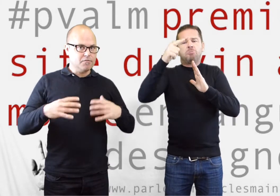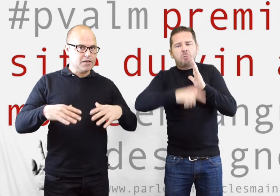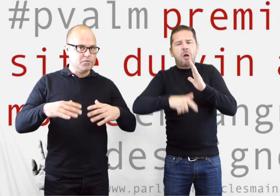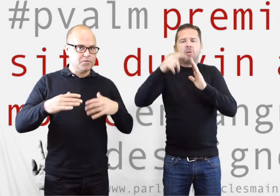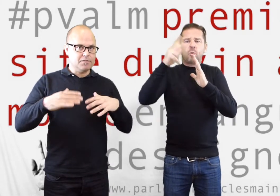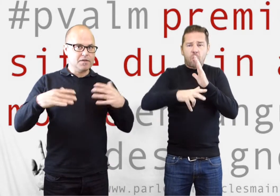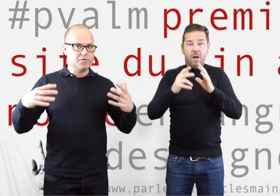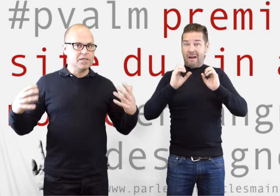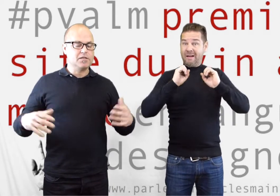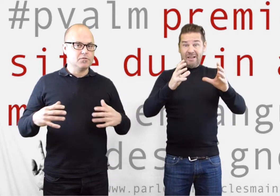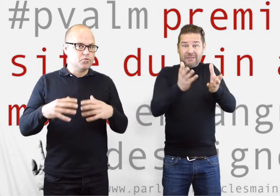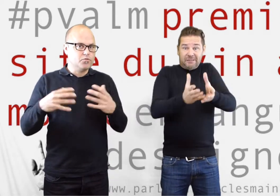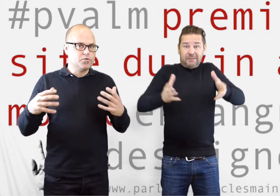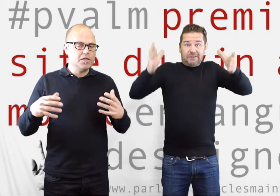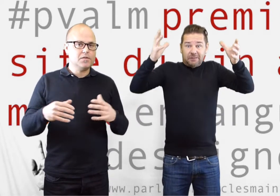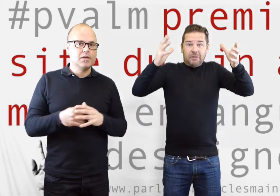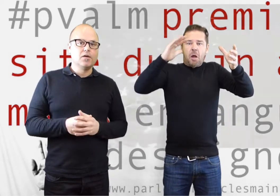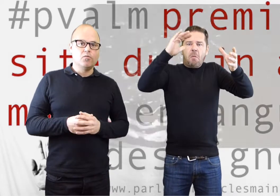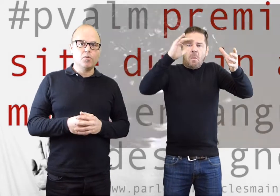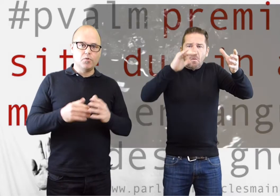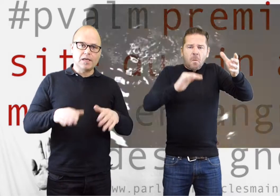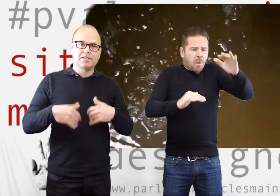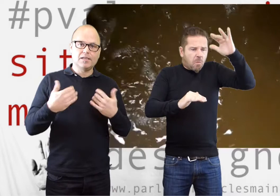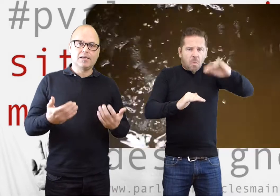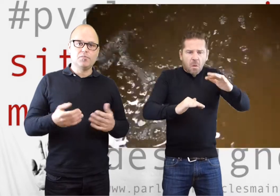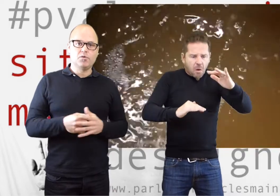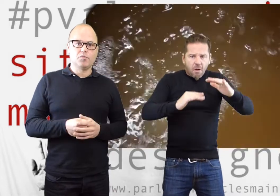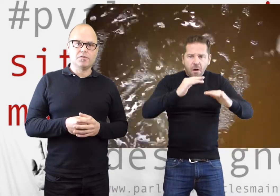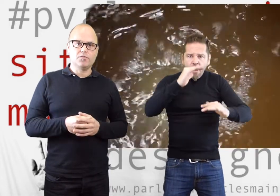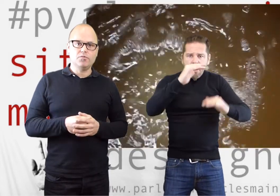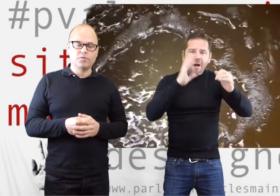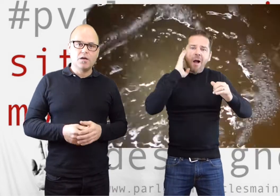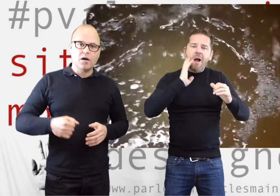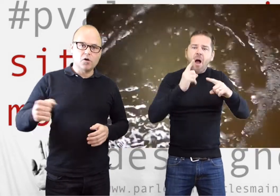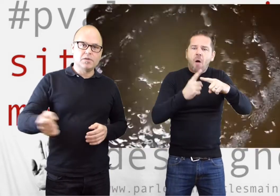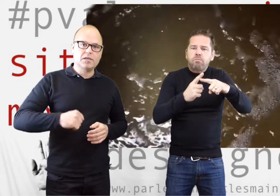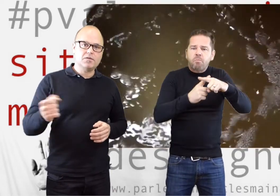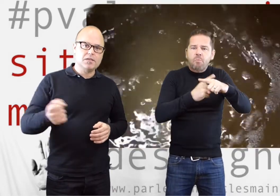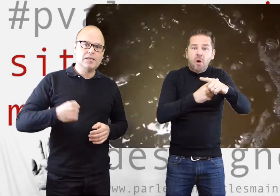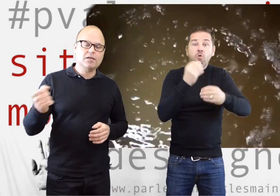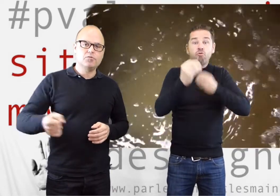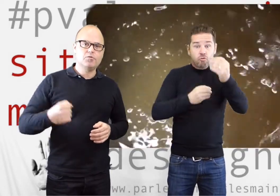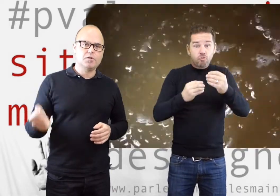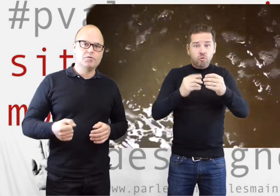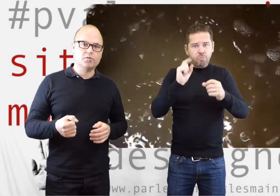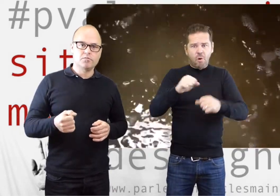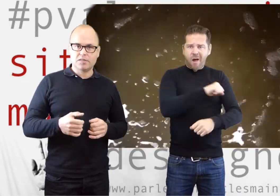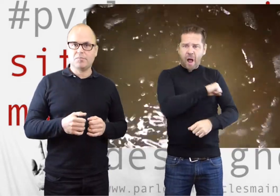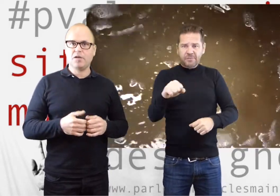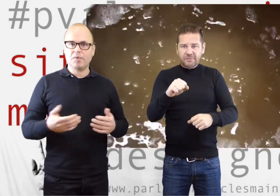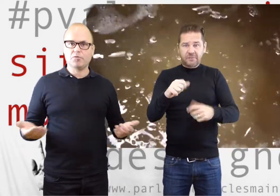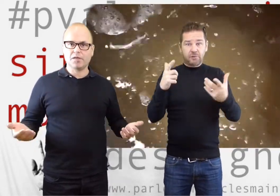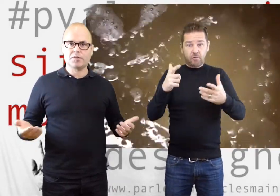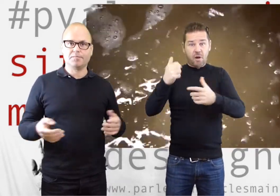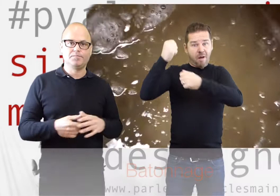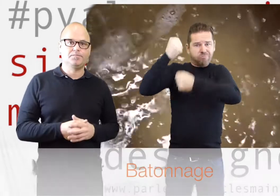gras va venir tout doucement. Ou on peut accélérer un peu le processus en remettant les lies en suspension. Ça